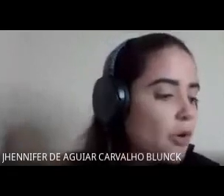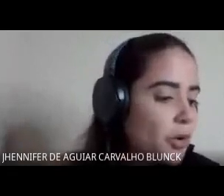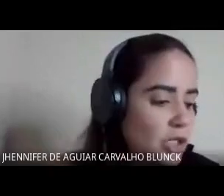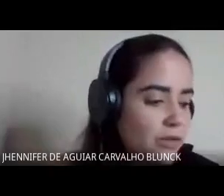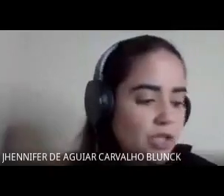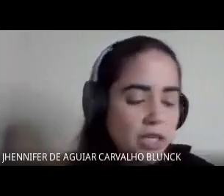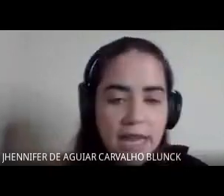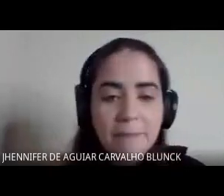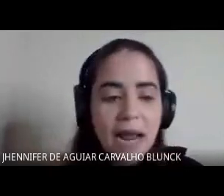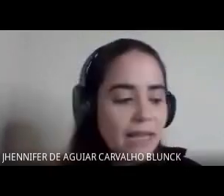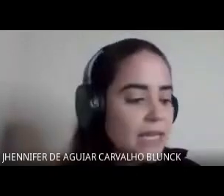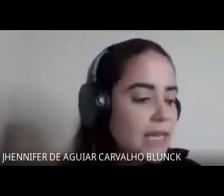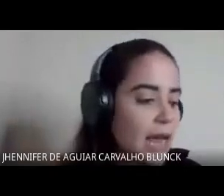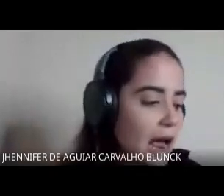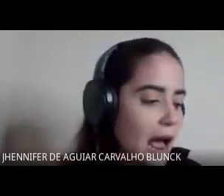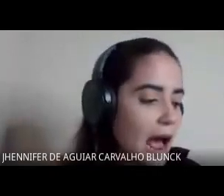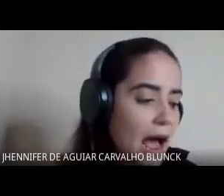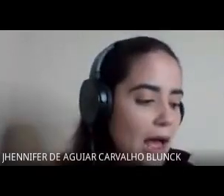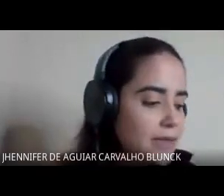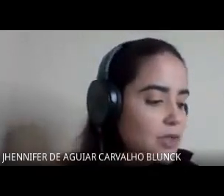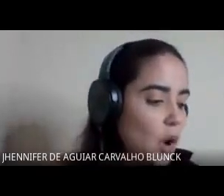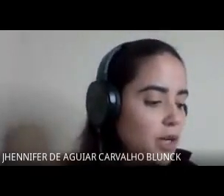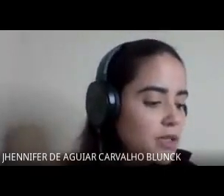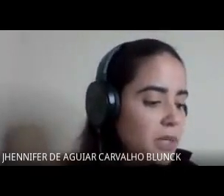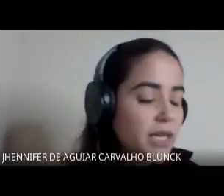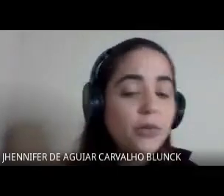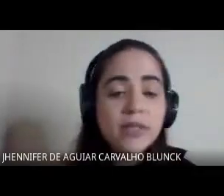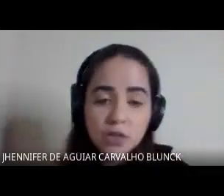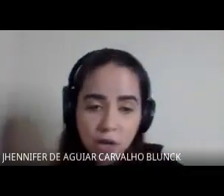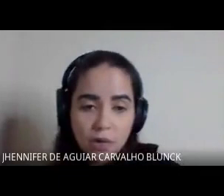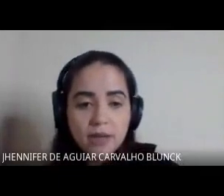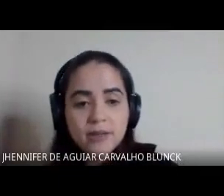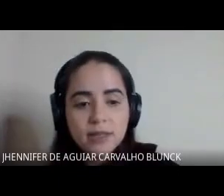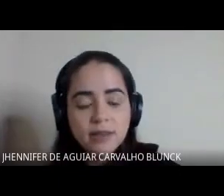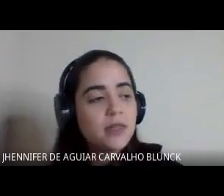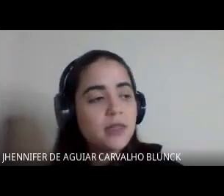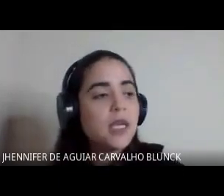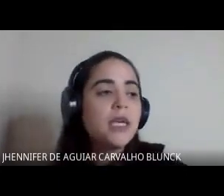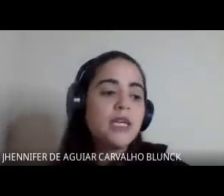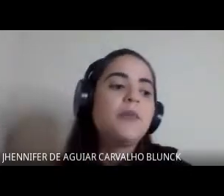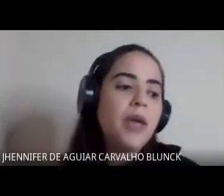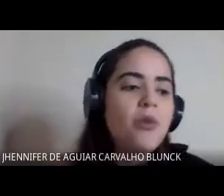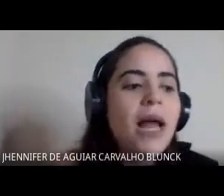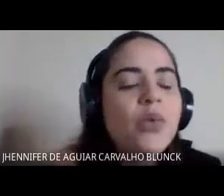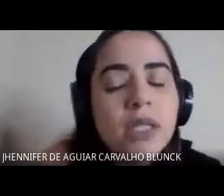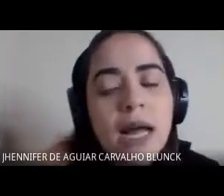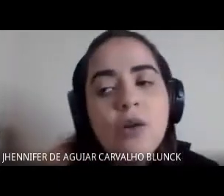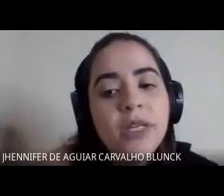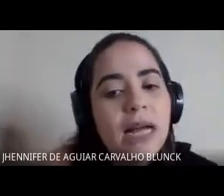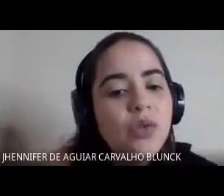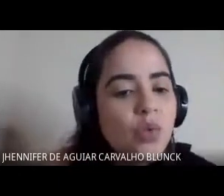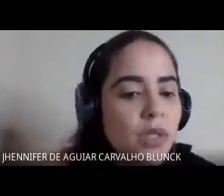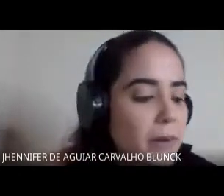passou, né, o projeto de lei para que as escolas bilíngues sejam reconhecidas, que também é uma luta